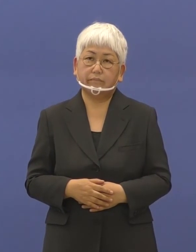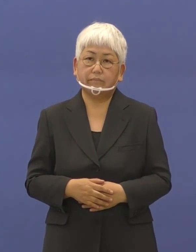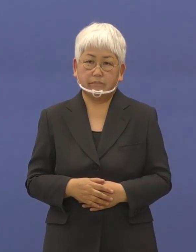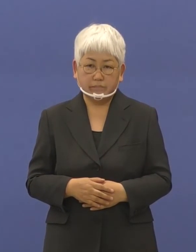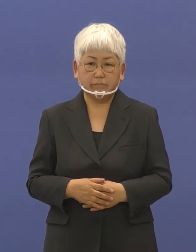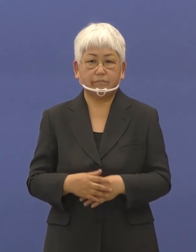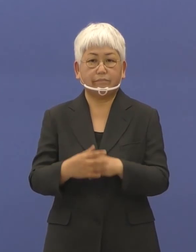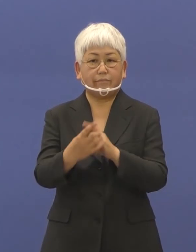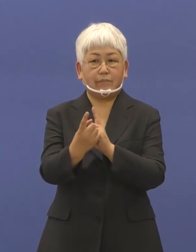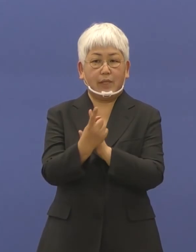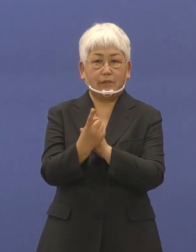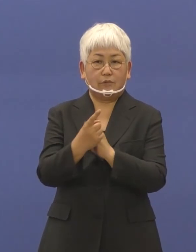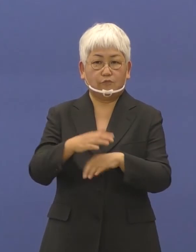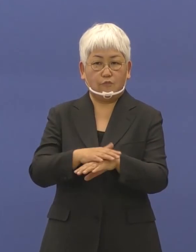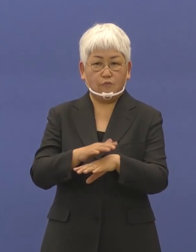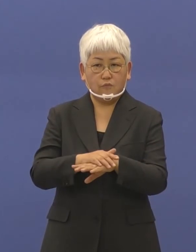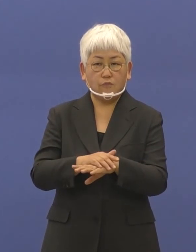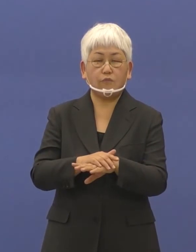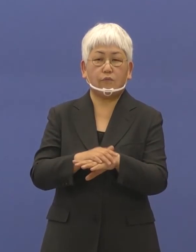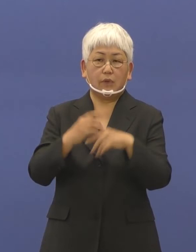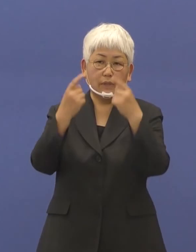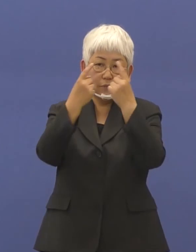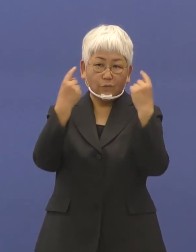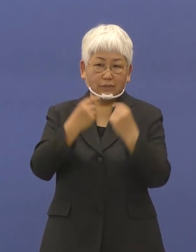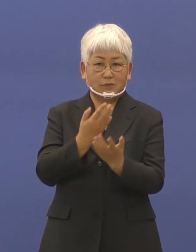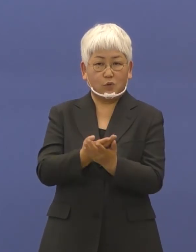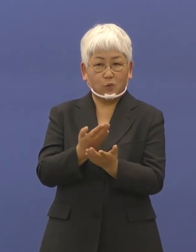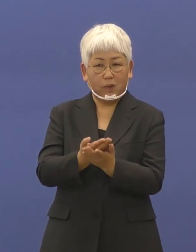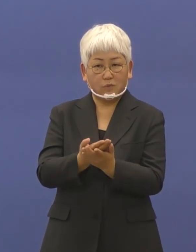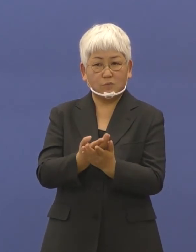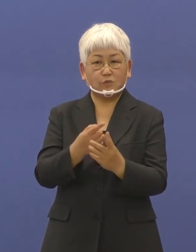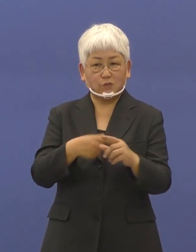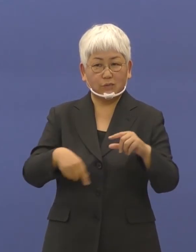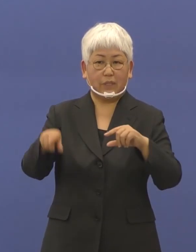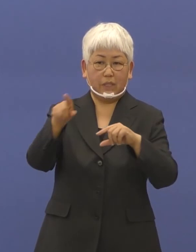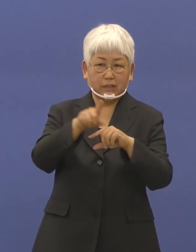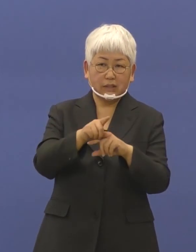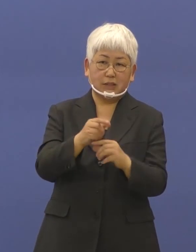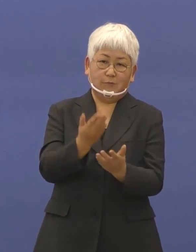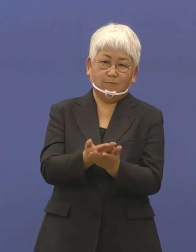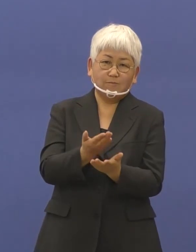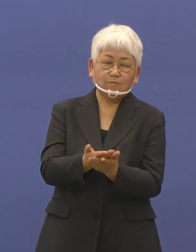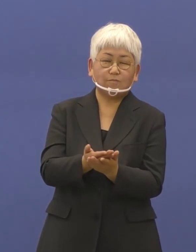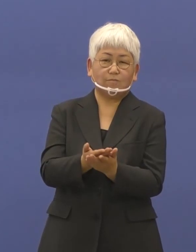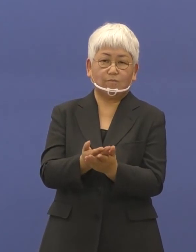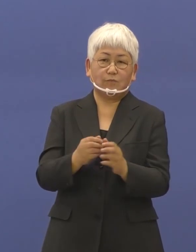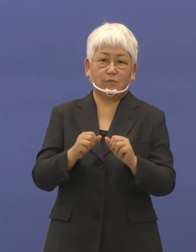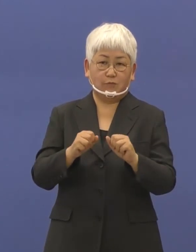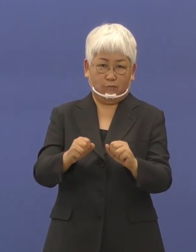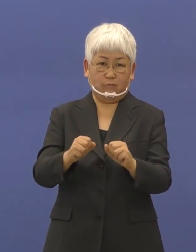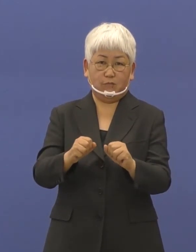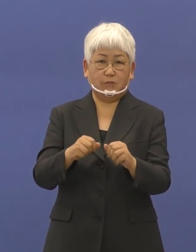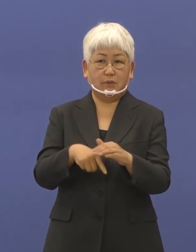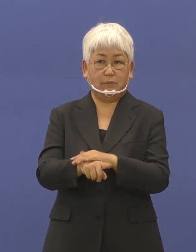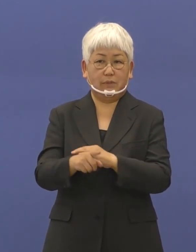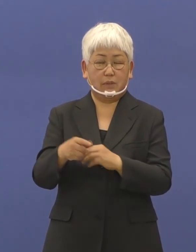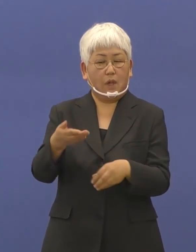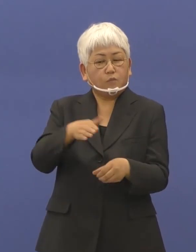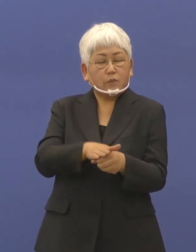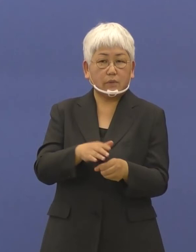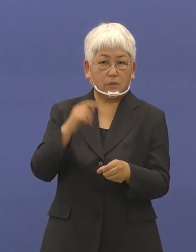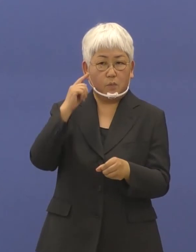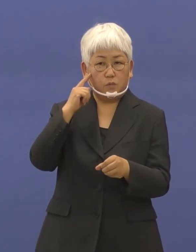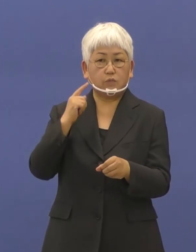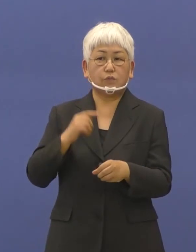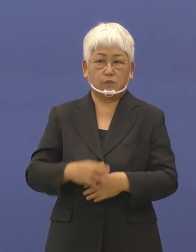対策を、個人に求めていくという方向性なんだと思います。岩手県民の皆さんの今まで